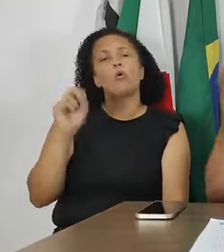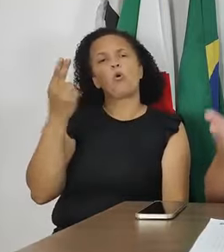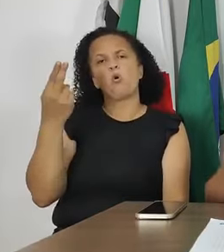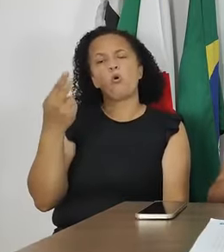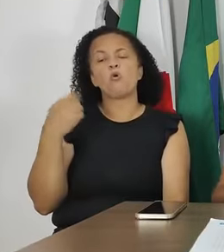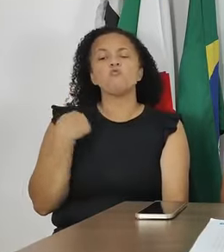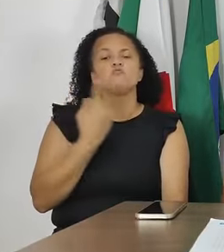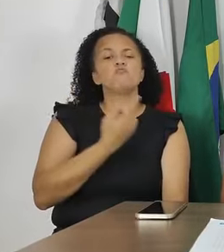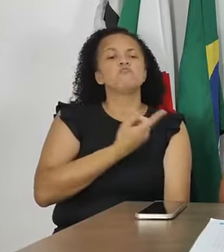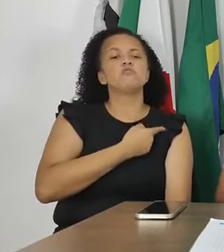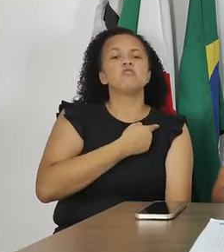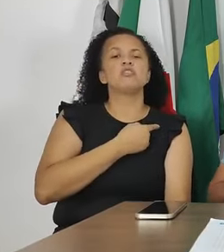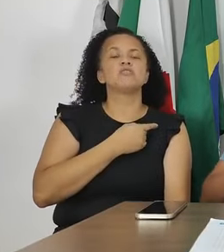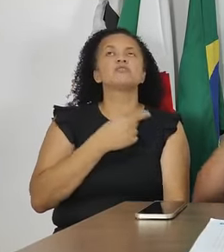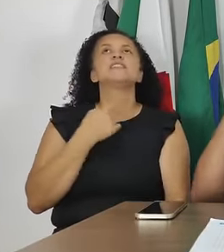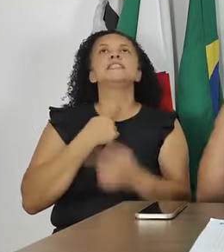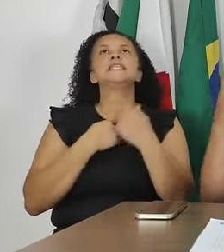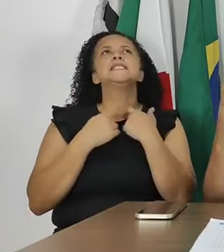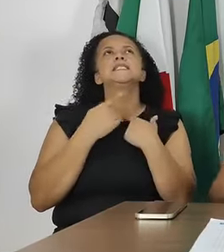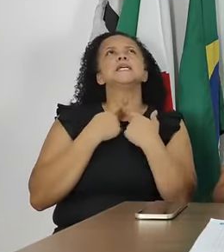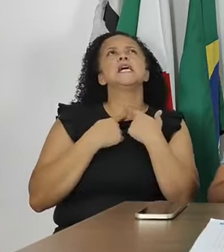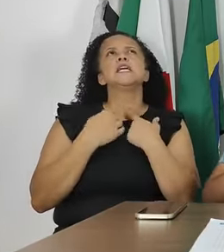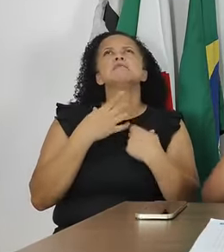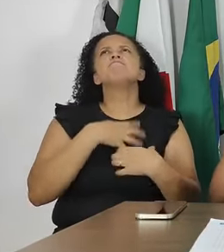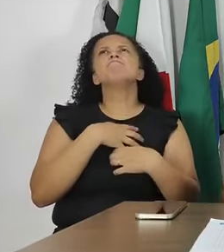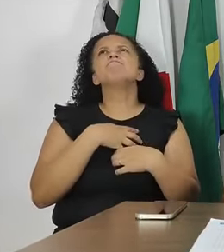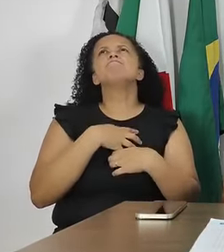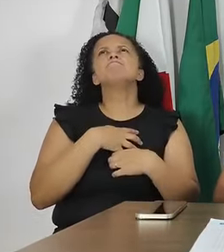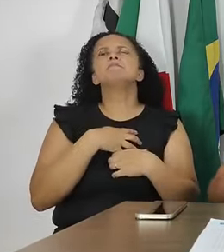nossas carnalidades, o que é aquelas